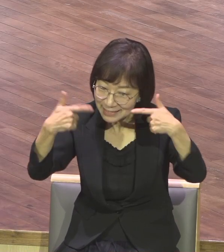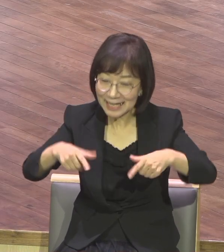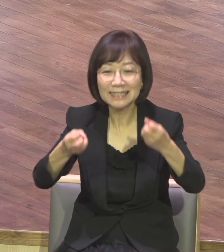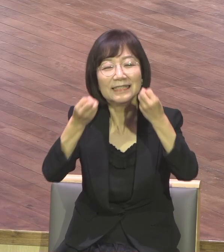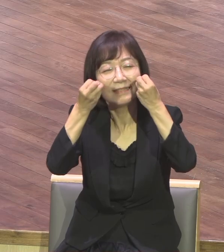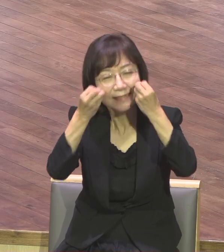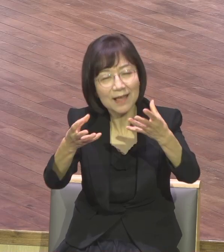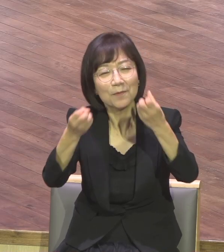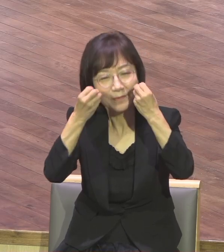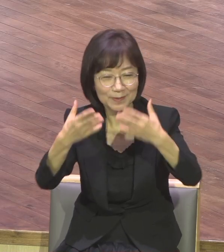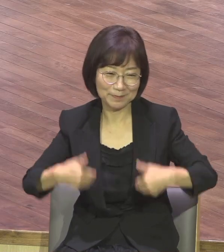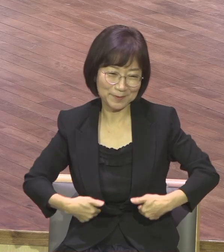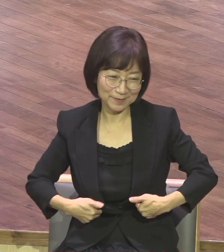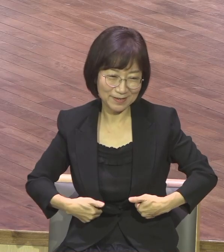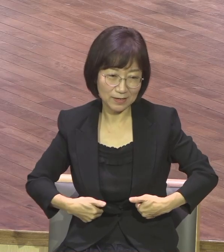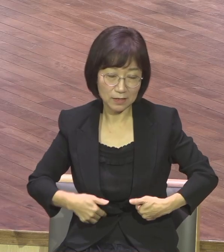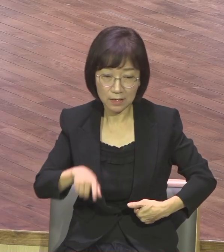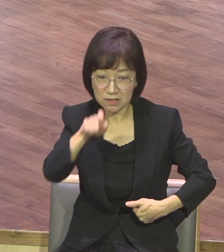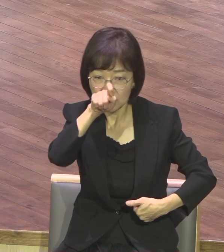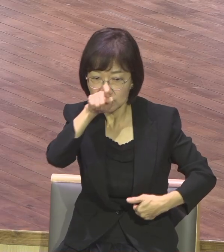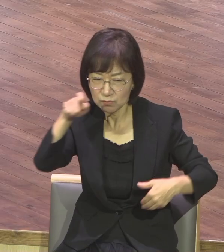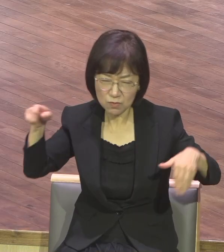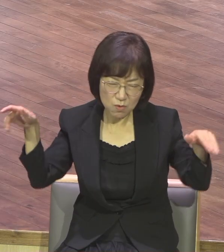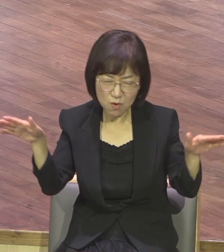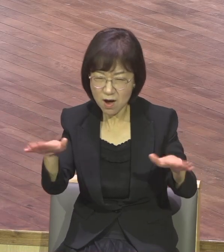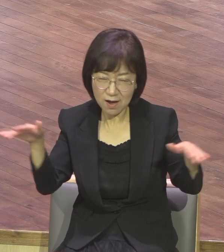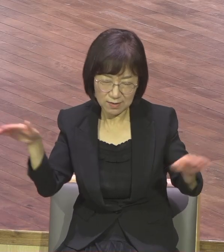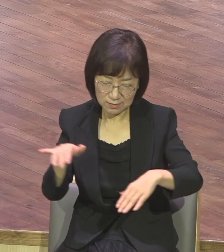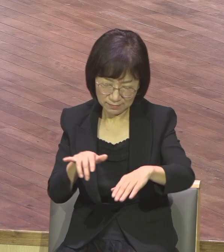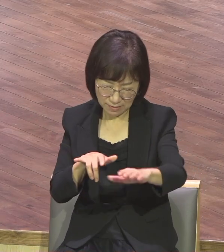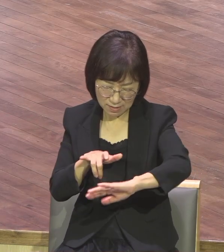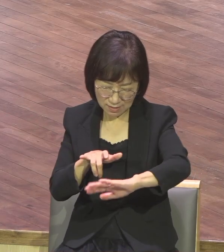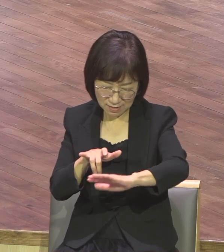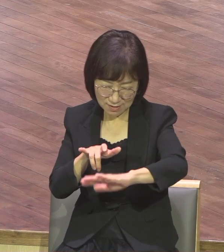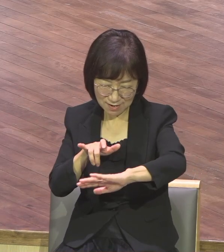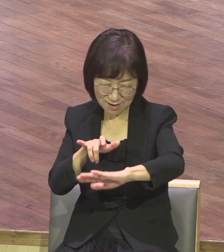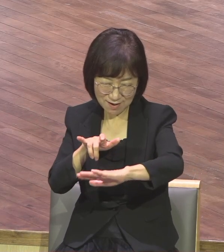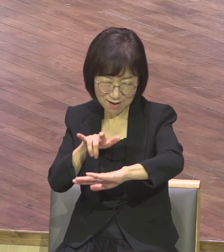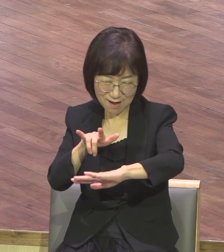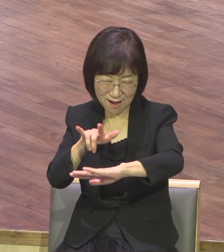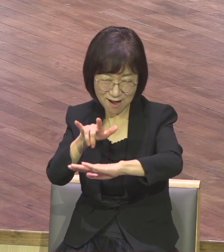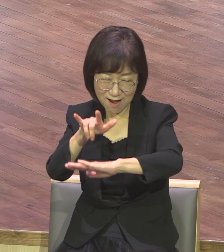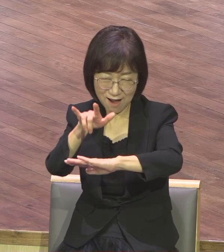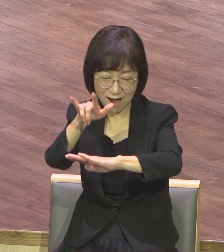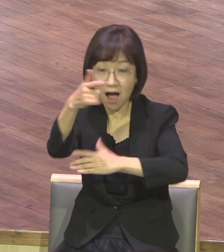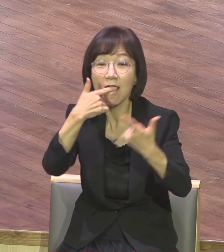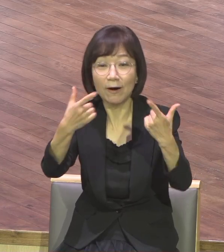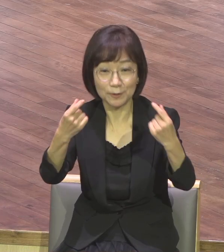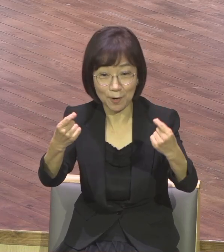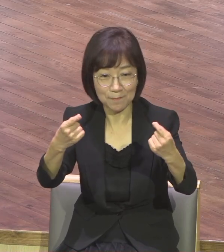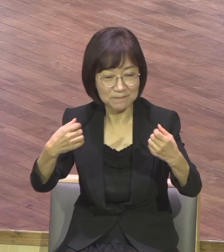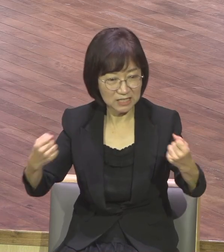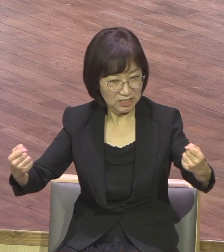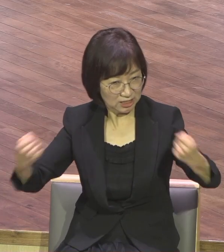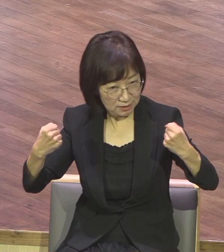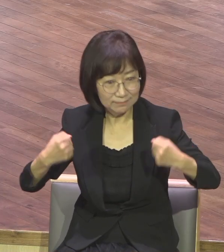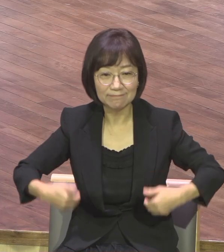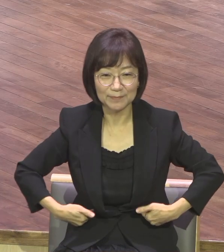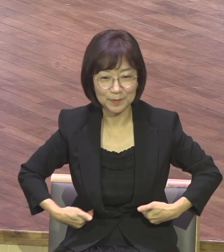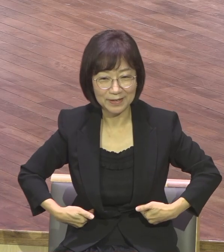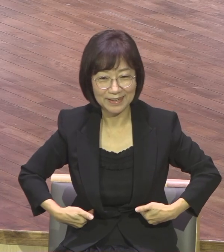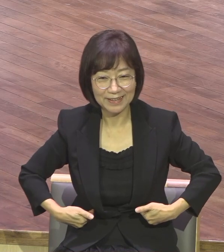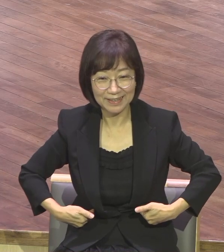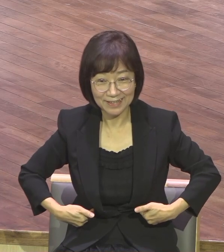돼. 독수리 날개쯤 올라감 같이 생명적 역동이 있어야 돼요. 이것이 영적